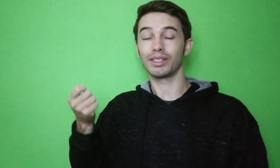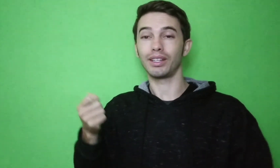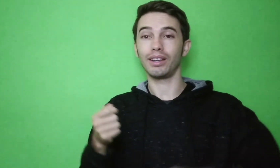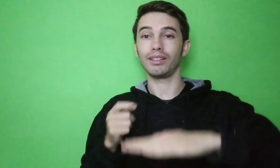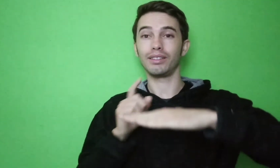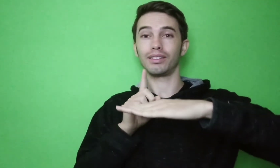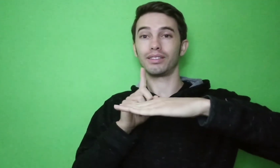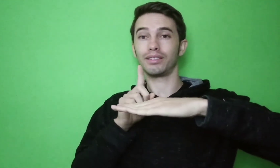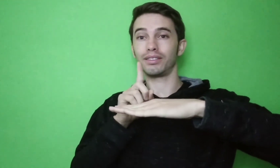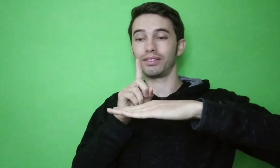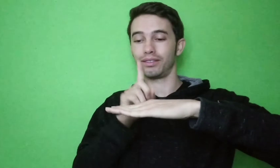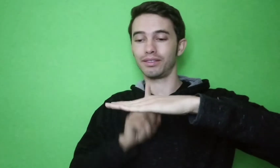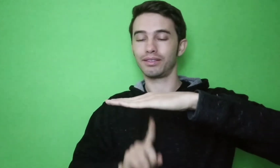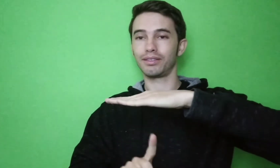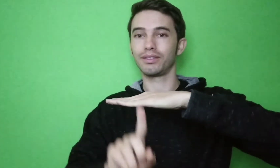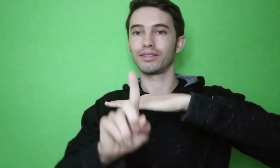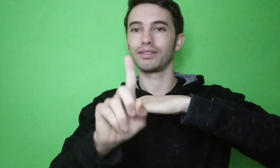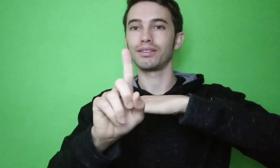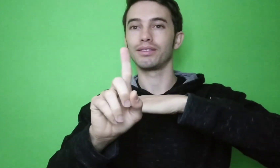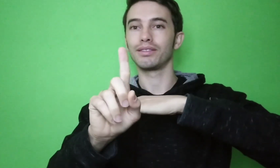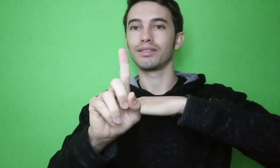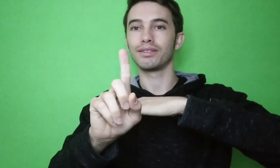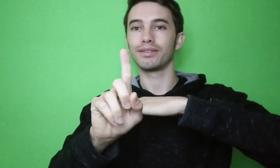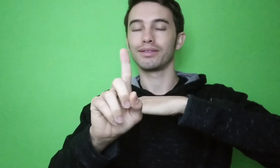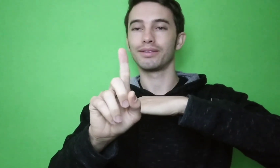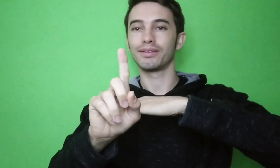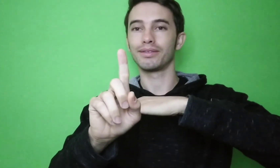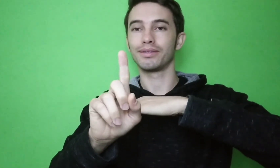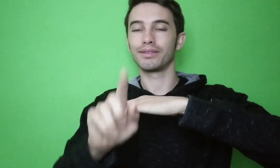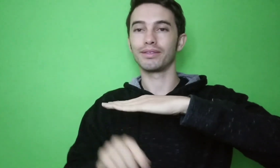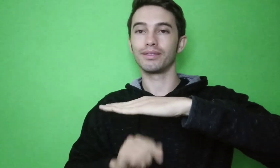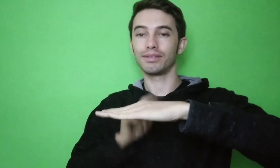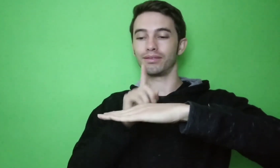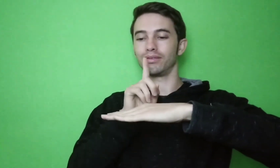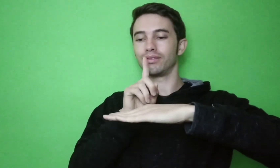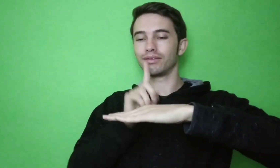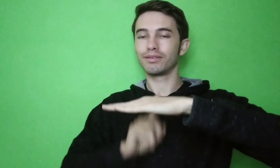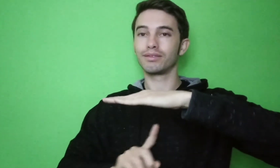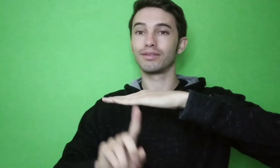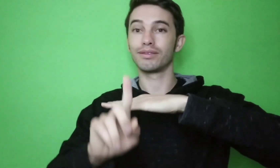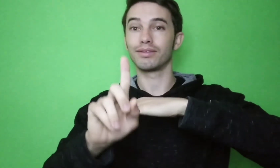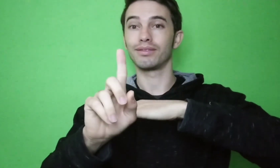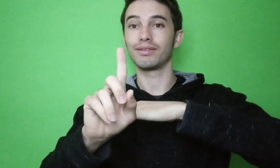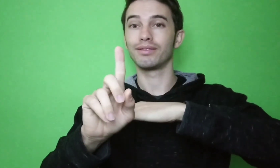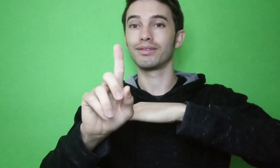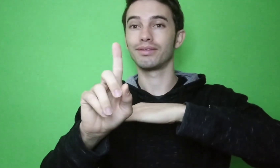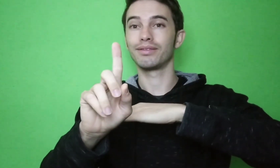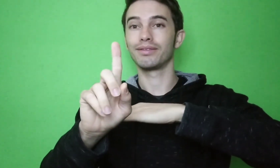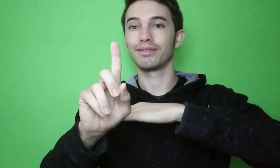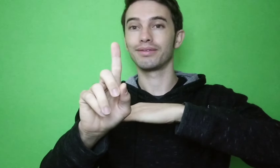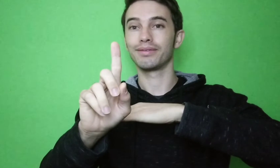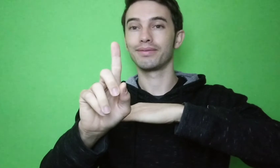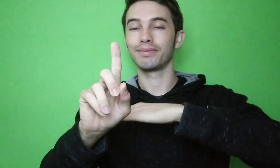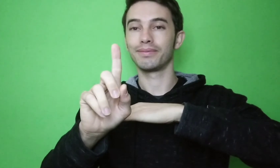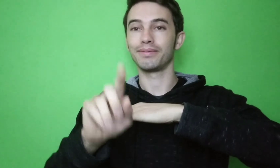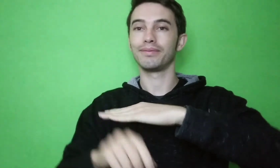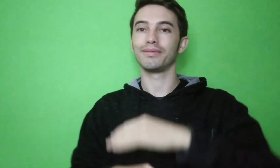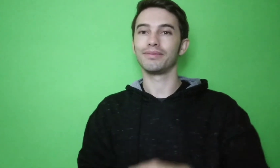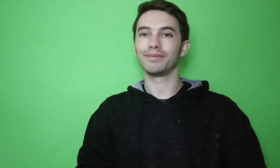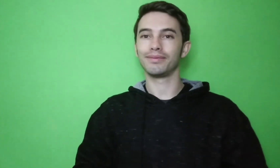sinal você põe uma mão na frente do corpo EA outra com indicador faz este movimento e o indicador